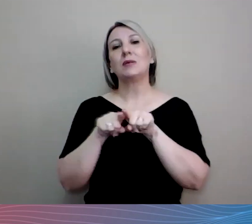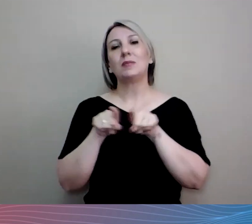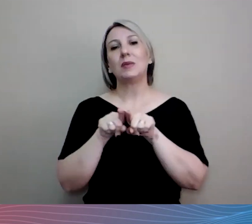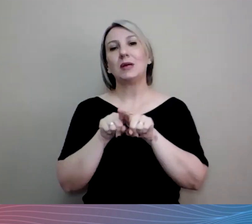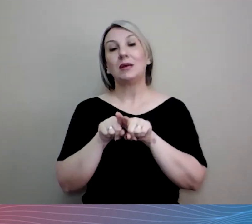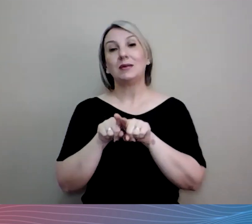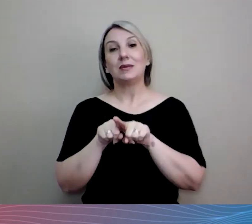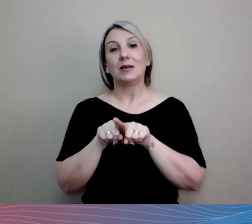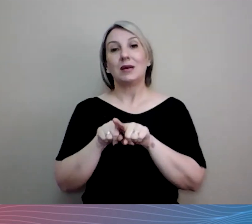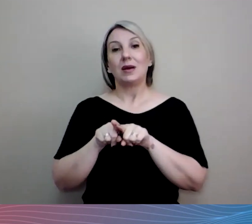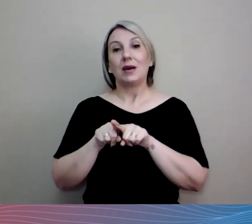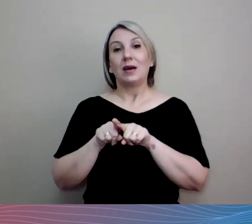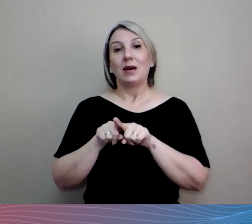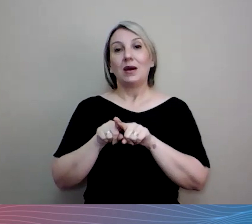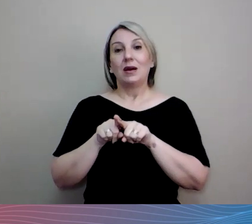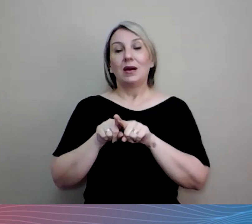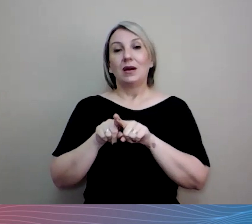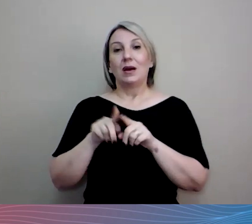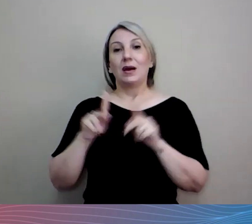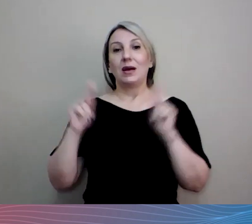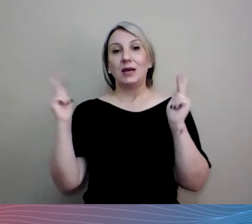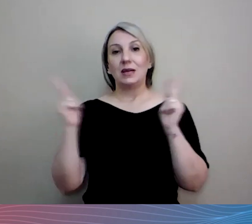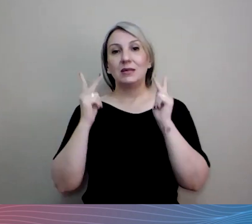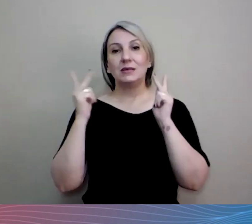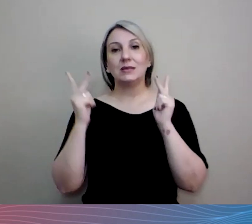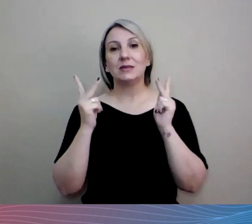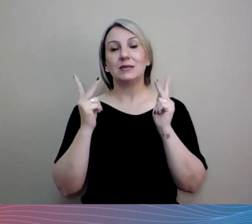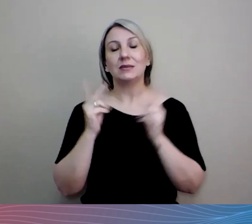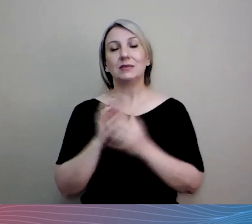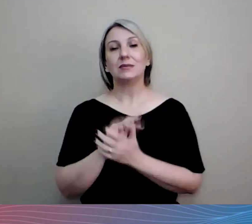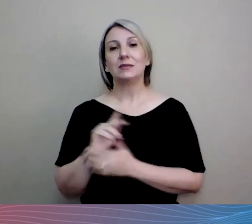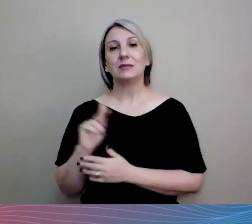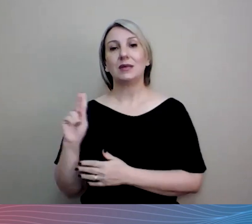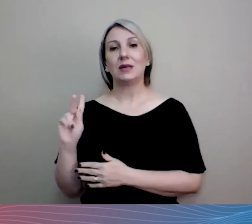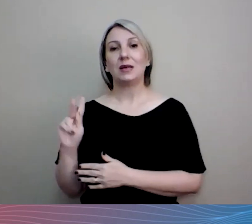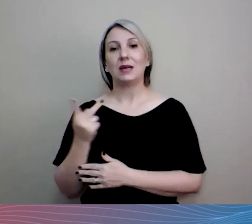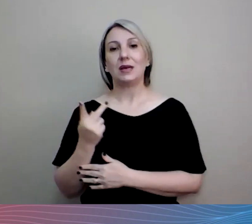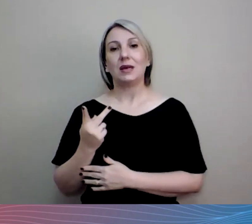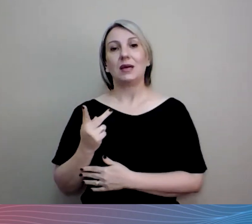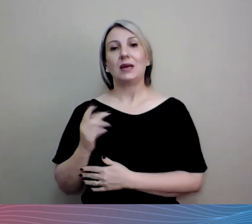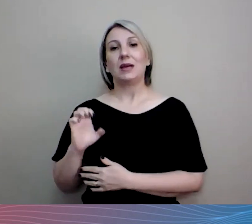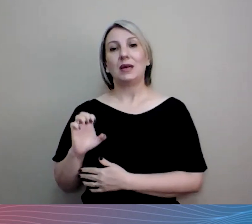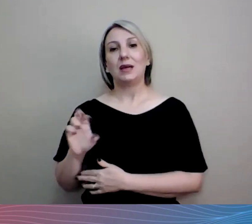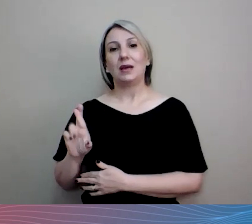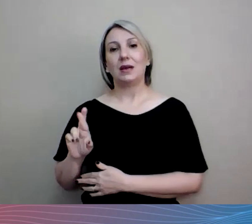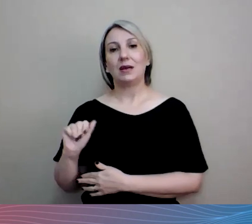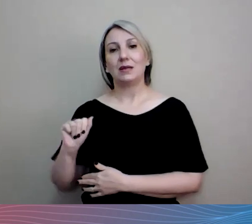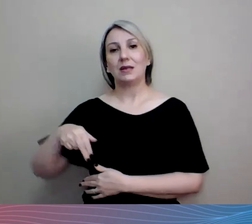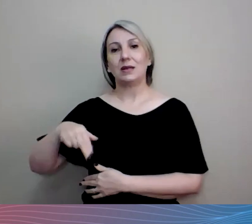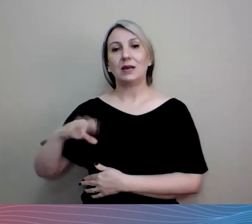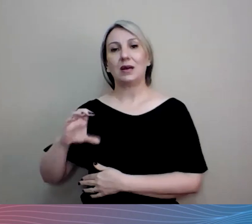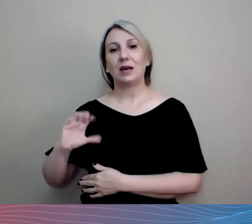de nós e nós vamos tomar posse de Deus. Tudo isso está dentro da esperança